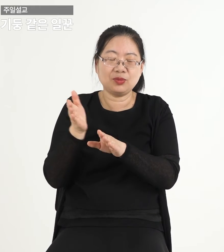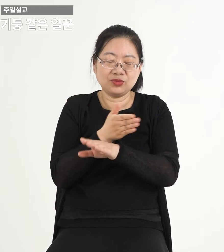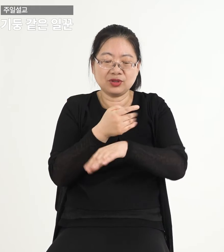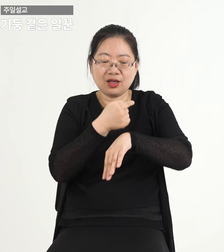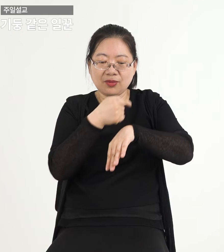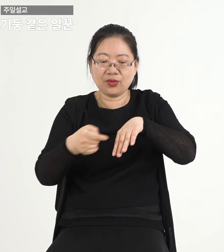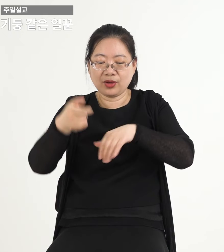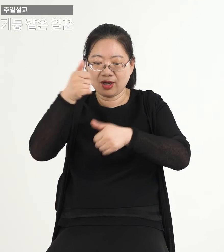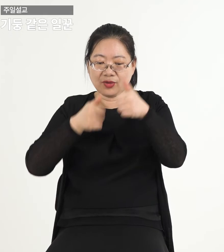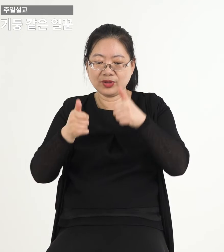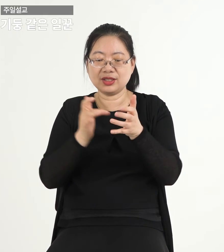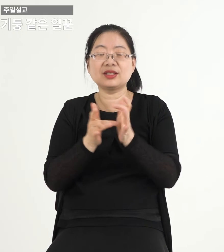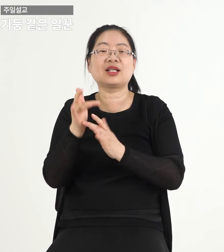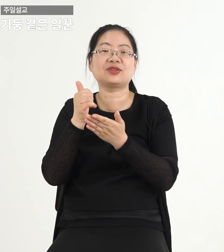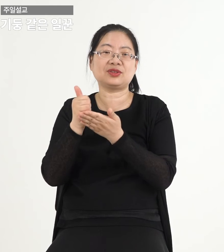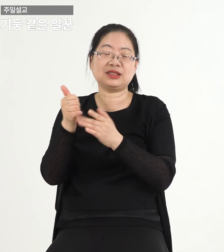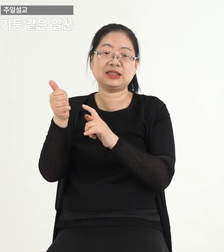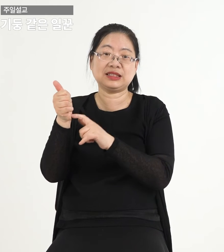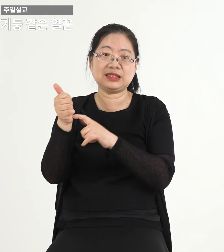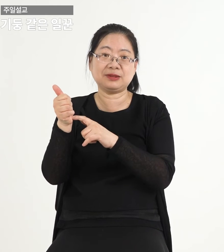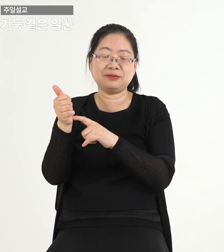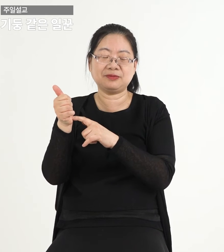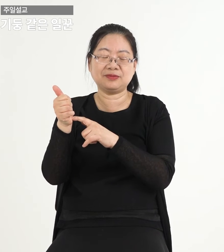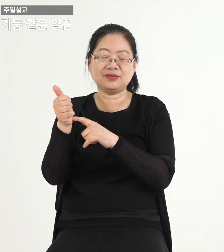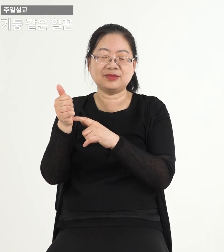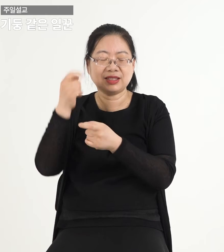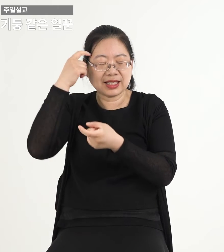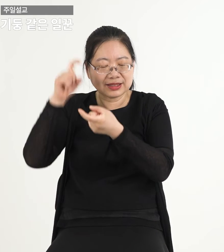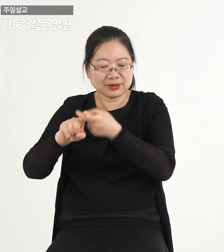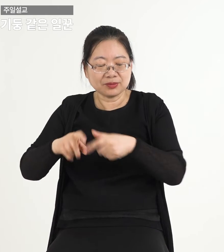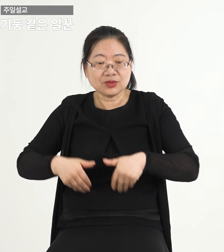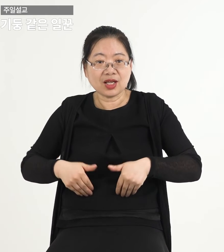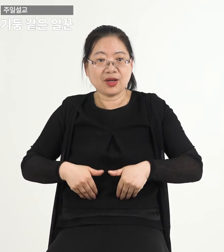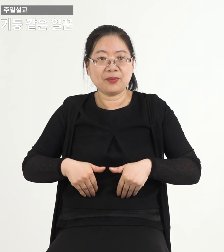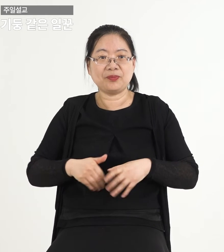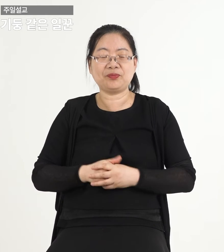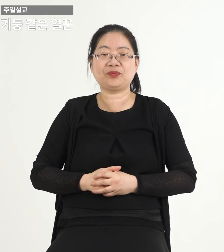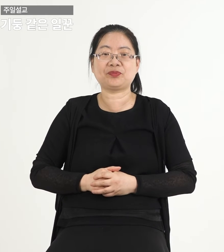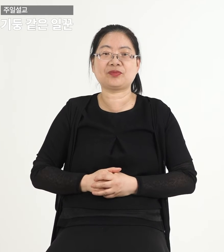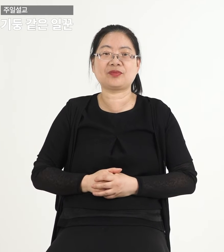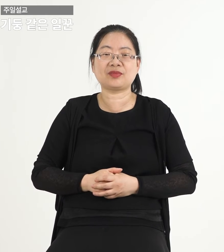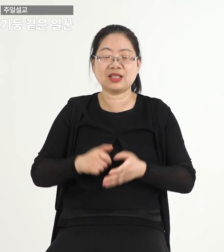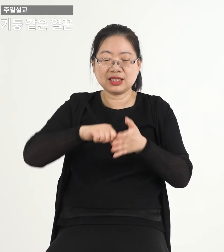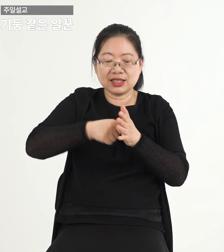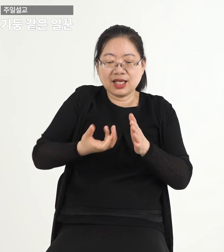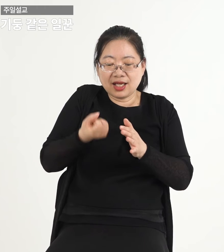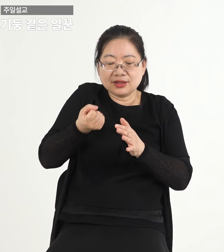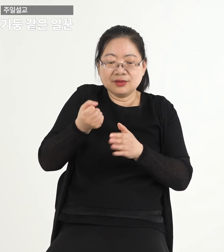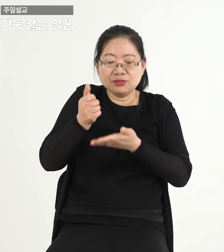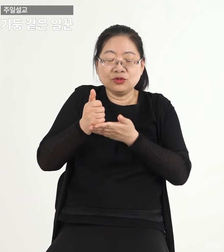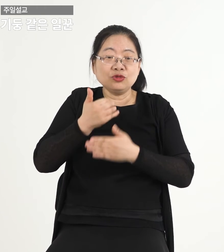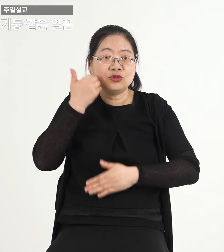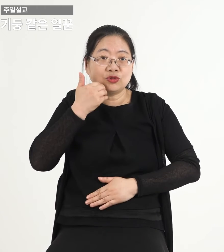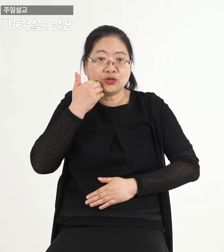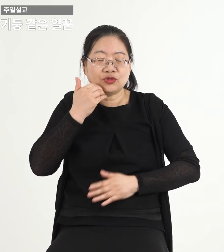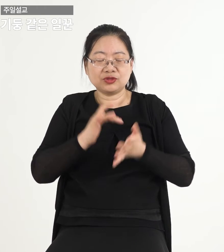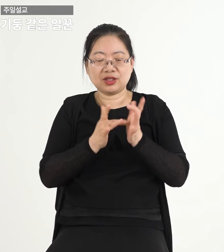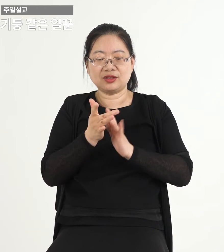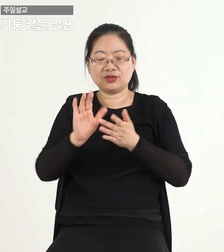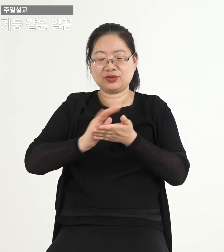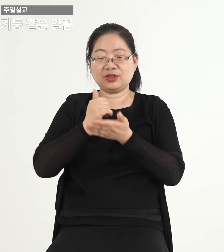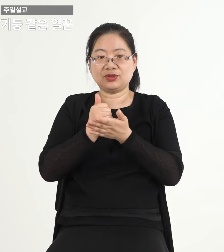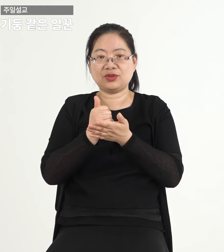메시아, 이 키를 갖고 계신 분이 지금 누구로 소개되고 있어요? 예수 그리스도. 인류의